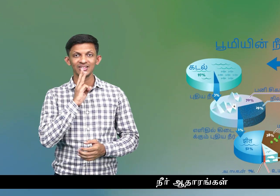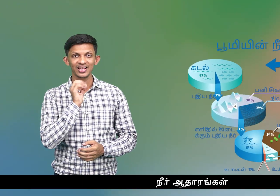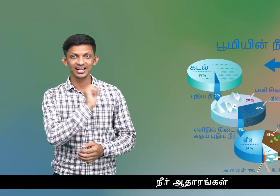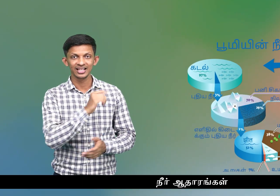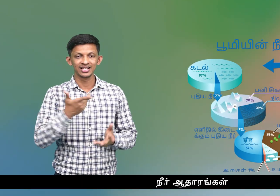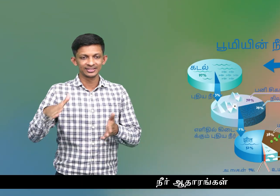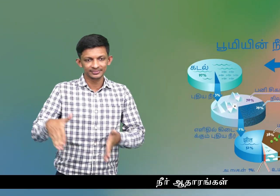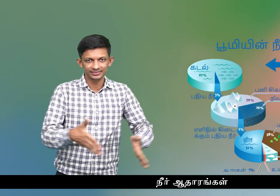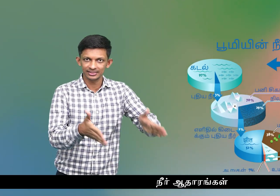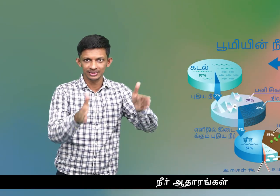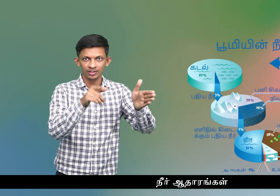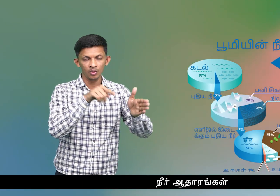நீர் ஆதாரங்கள்.